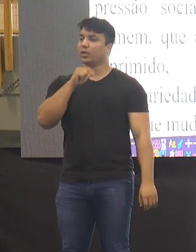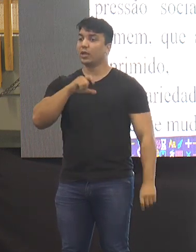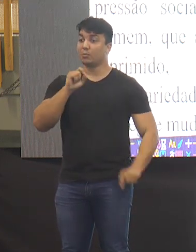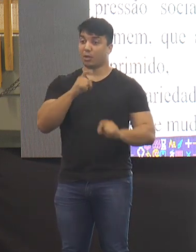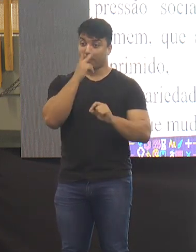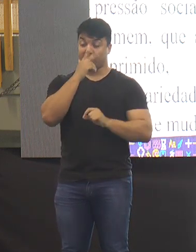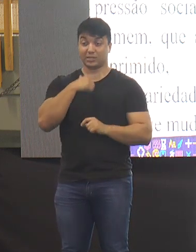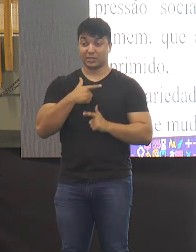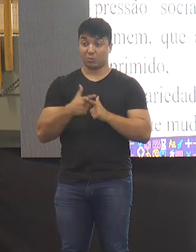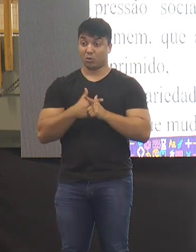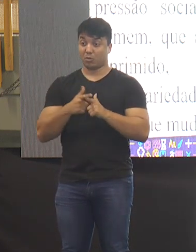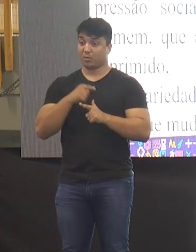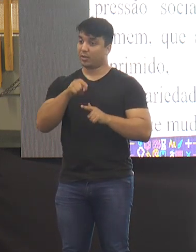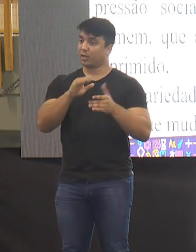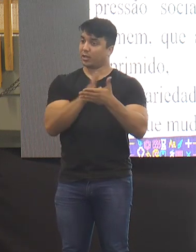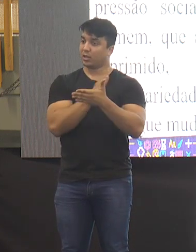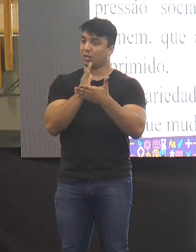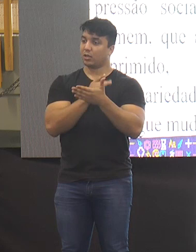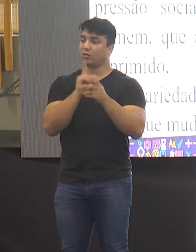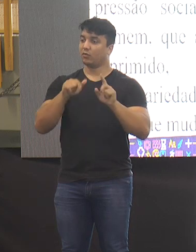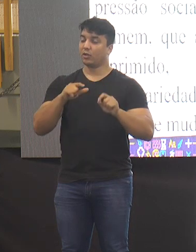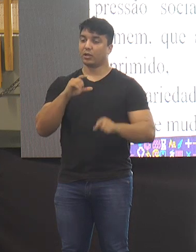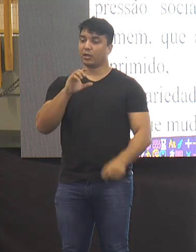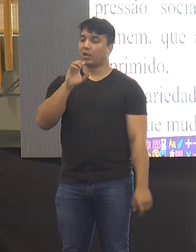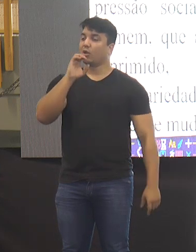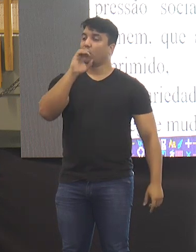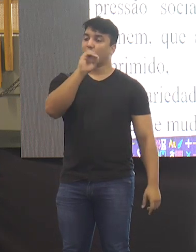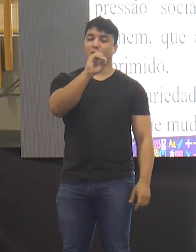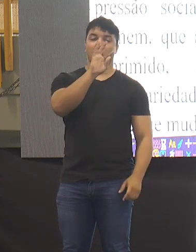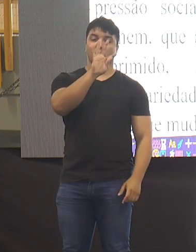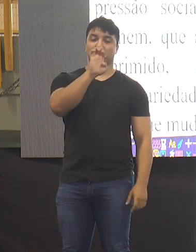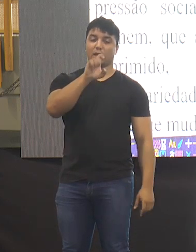momento dramático do livro, com o Otelo do Shakespeare.